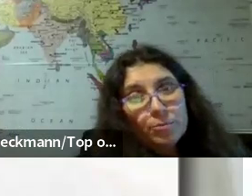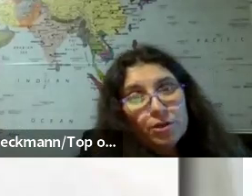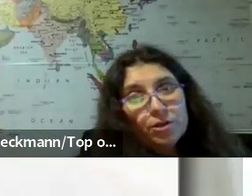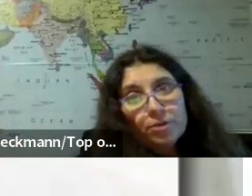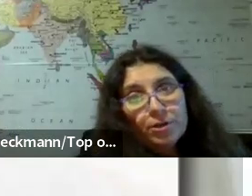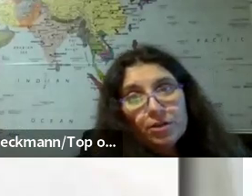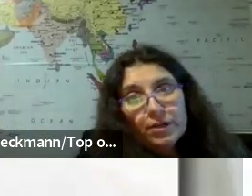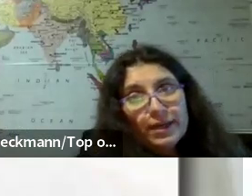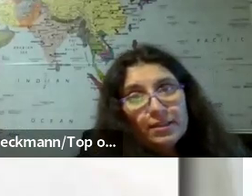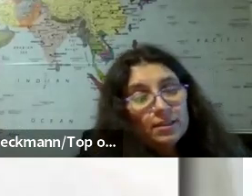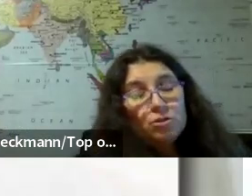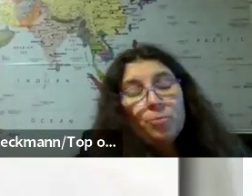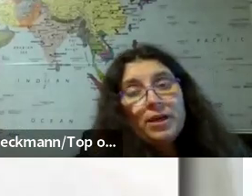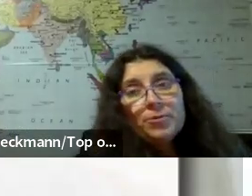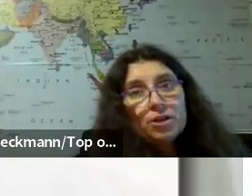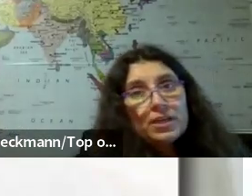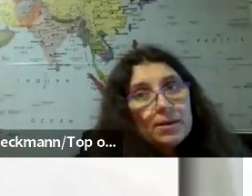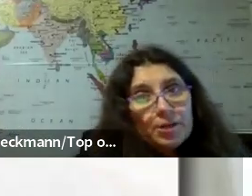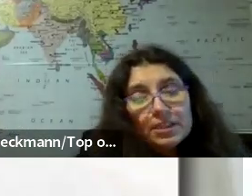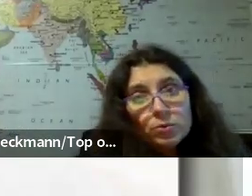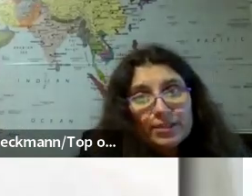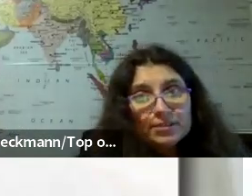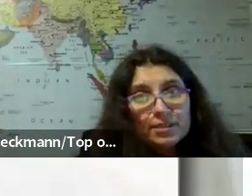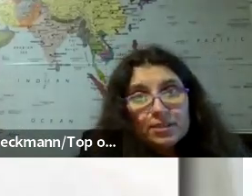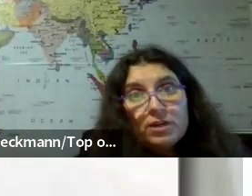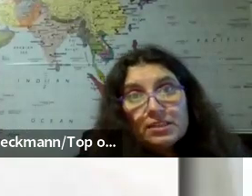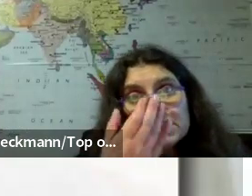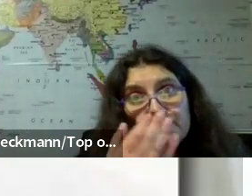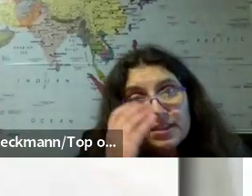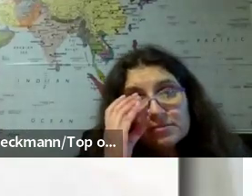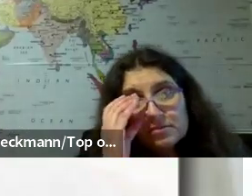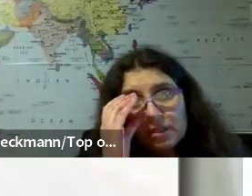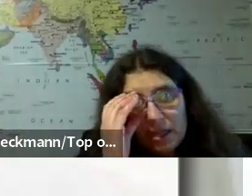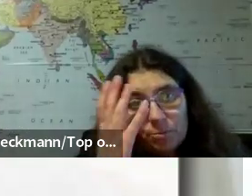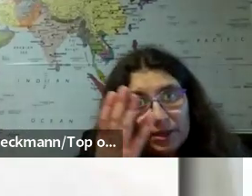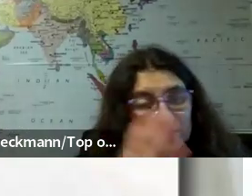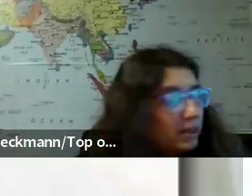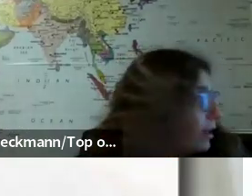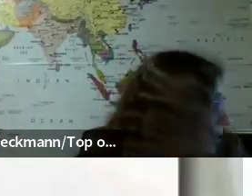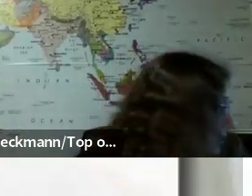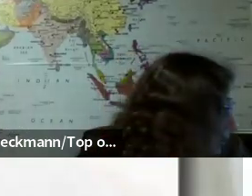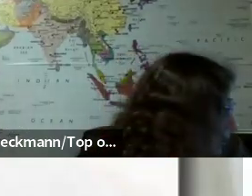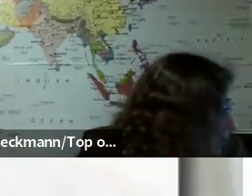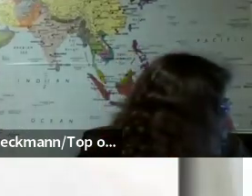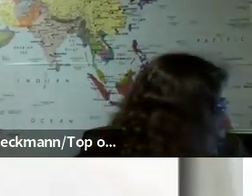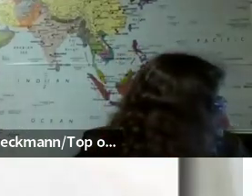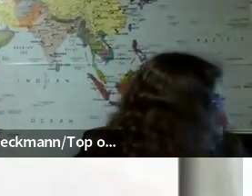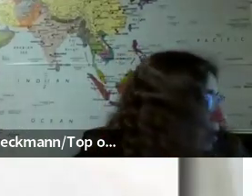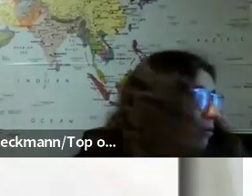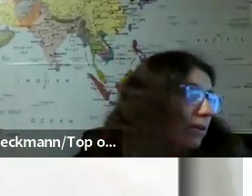como reponedor o reponedora, no puede porque no llega por esa altura. No es accesible el poder trabajar en ese espacio.